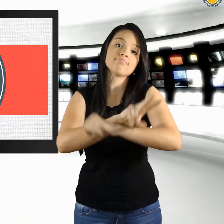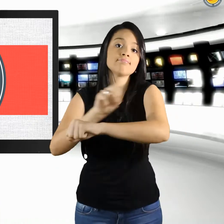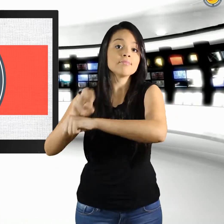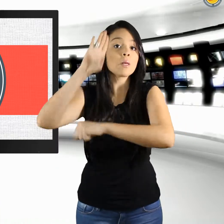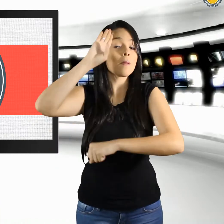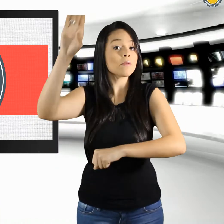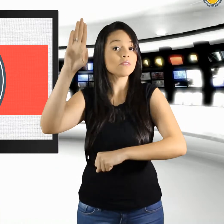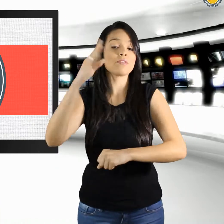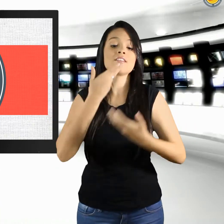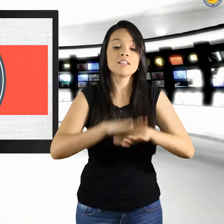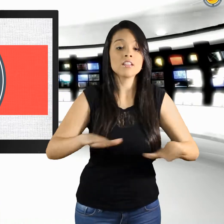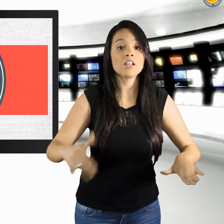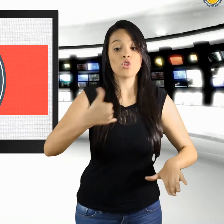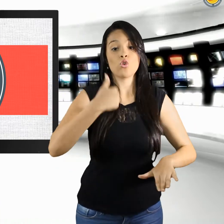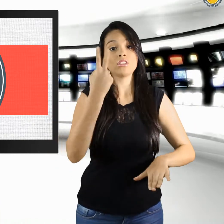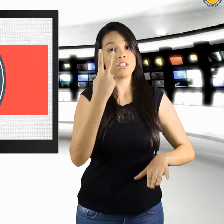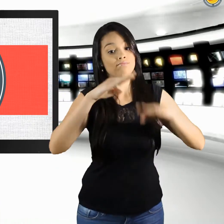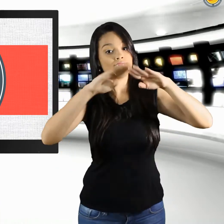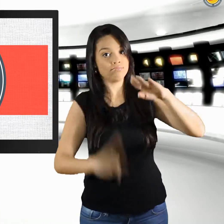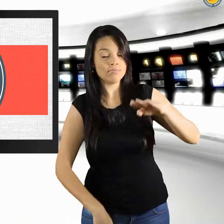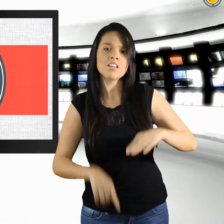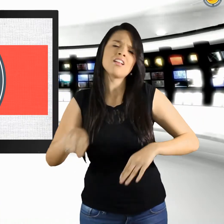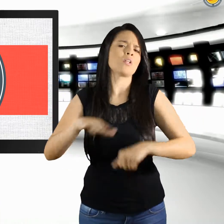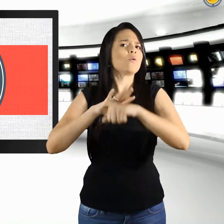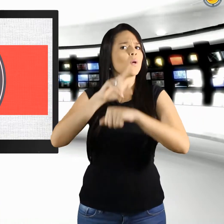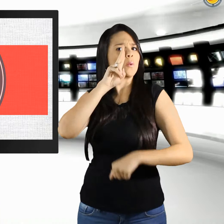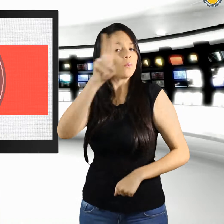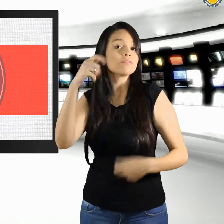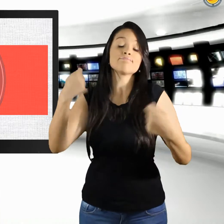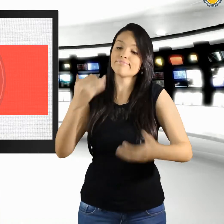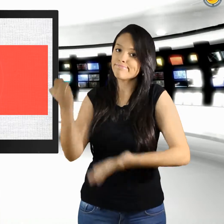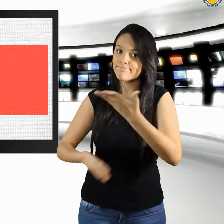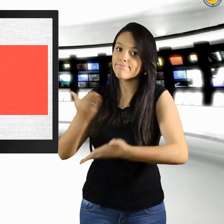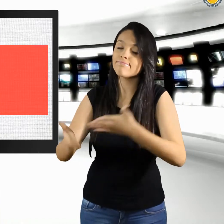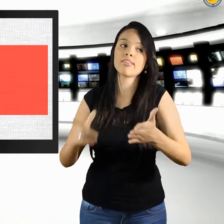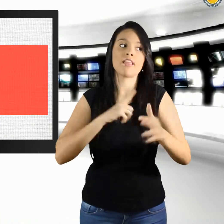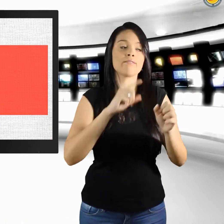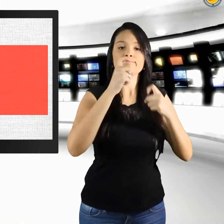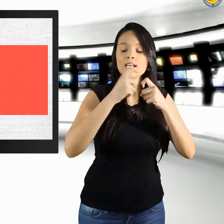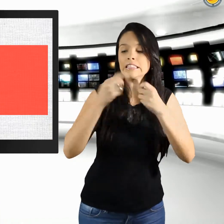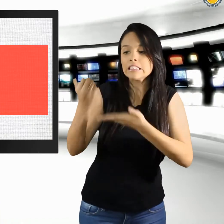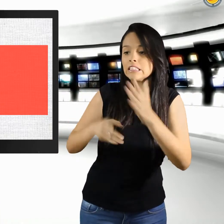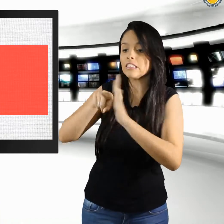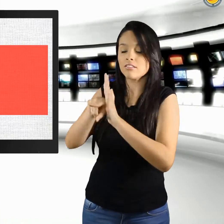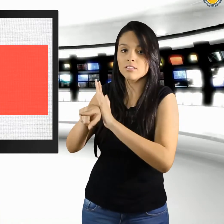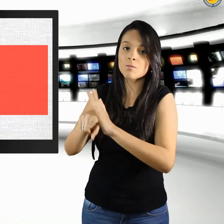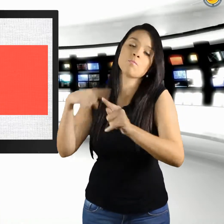crianças menores de dois anos é uma doença séria que deve ser tratada como acompanhamento médico pois pode